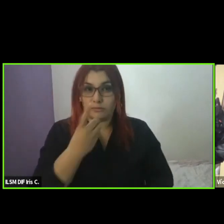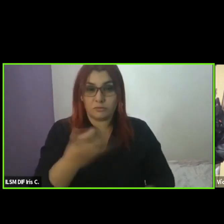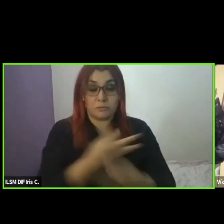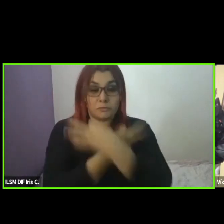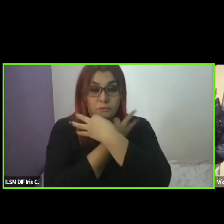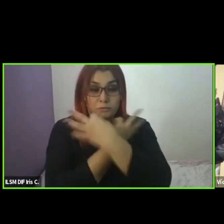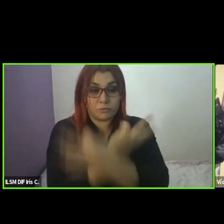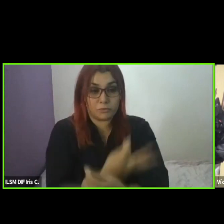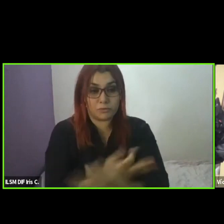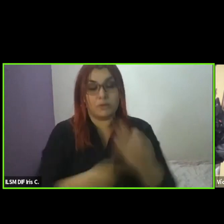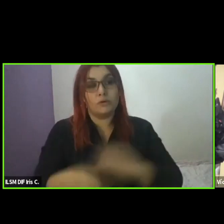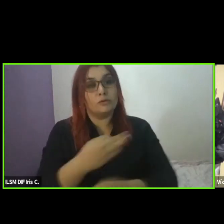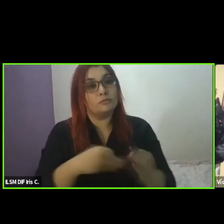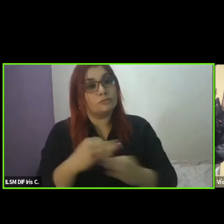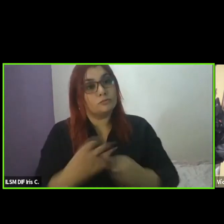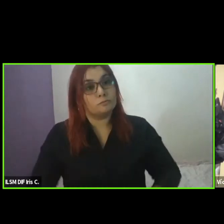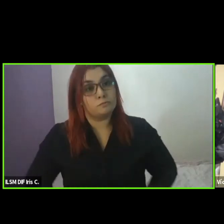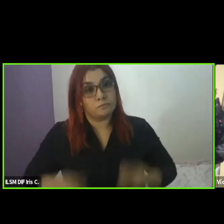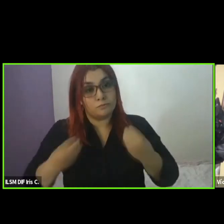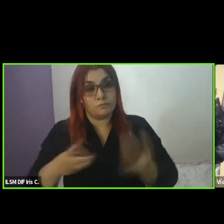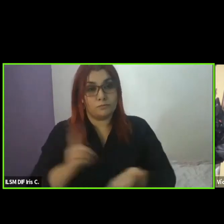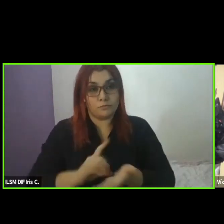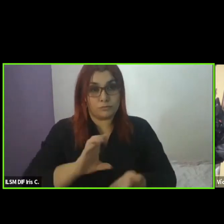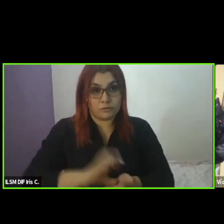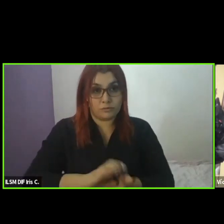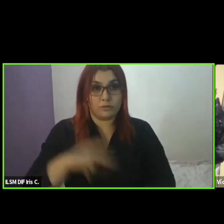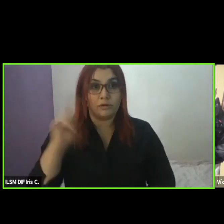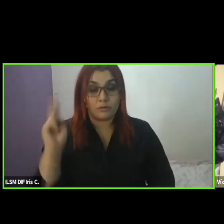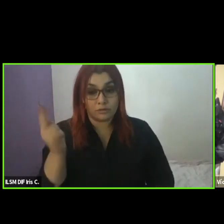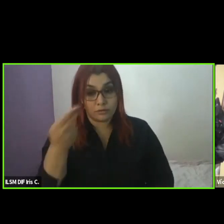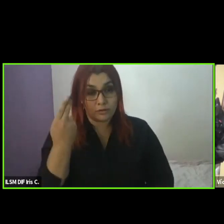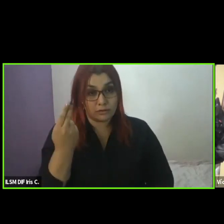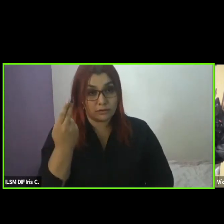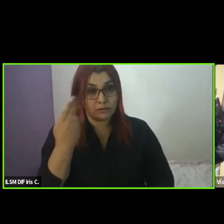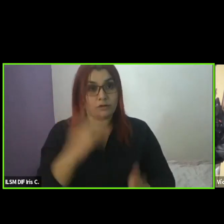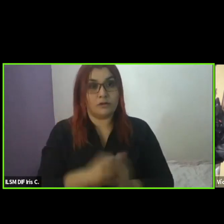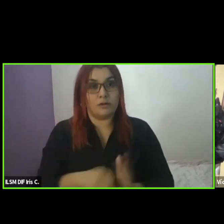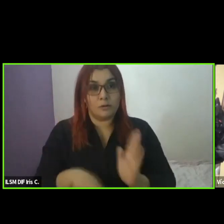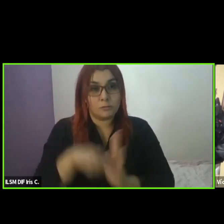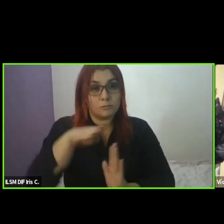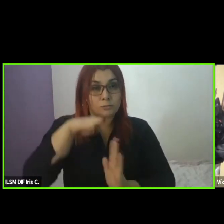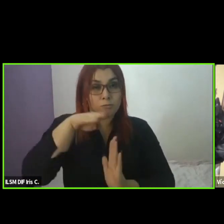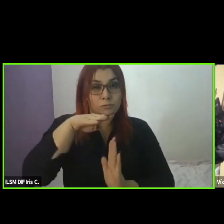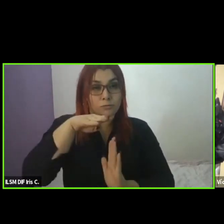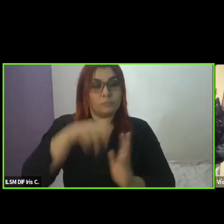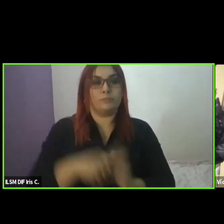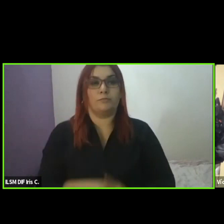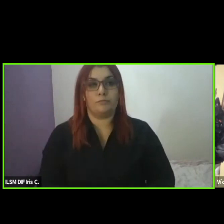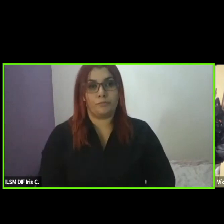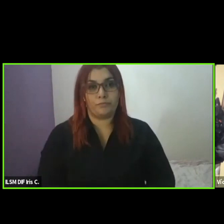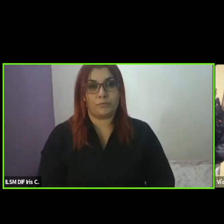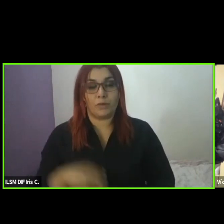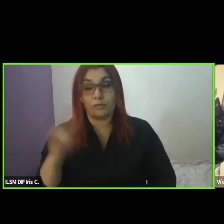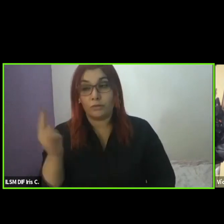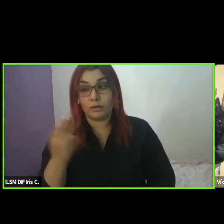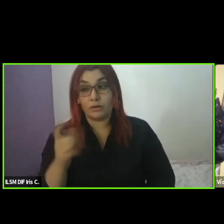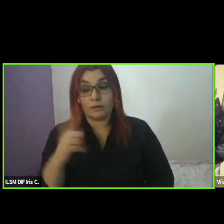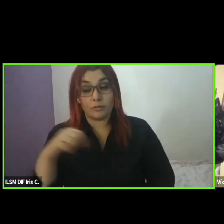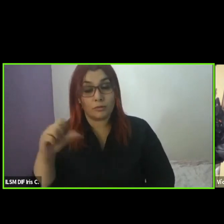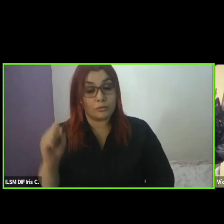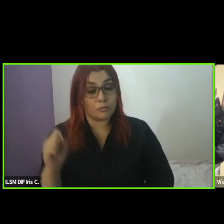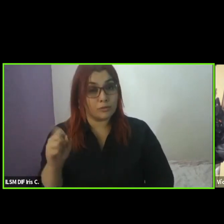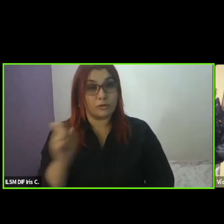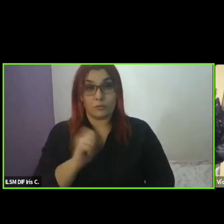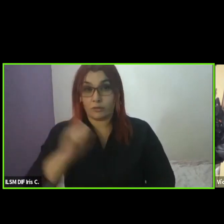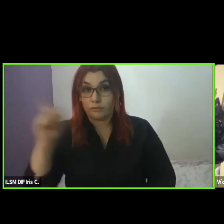mi trayecto en la universidad, principalmente en el área del posgrado, he estado considerando también a lo